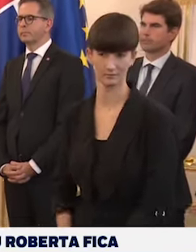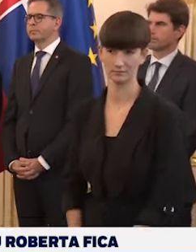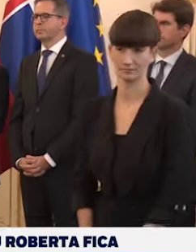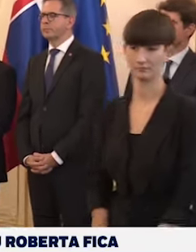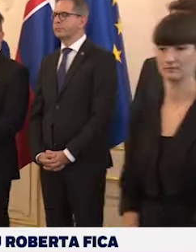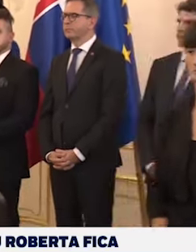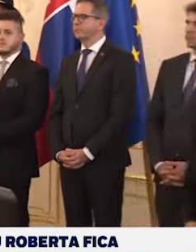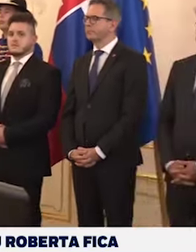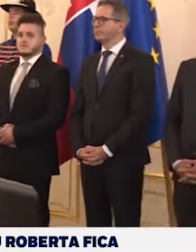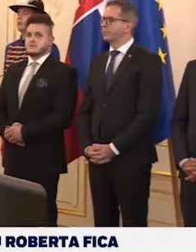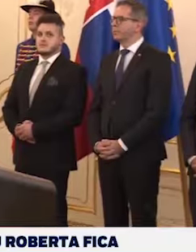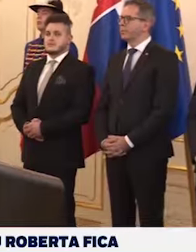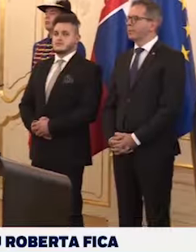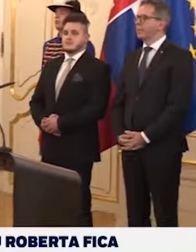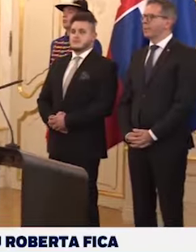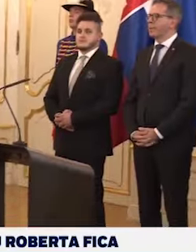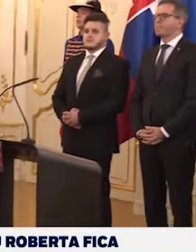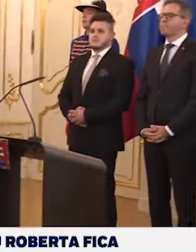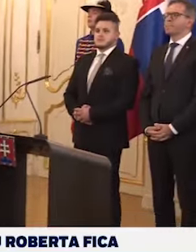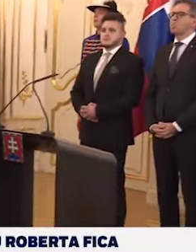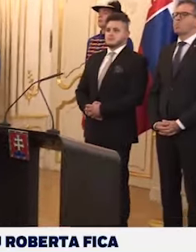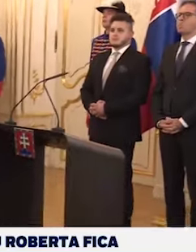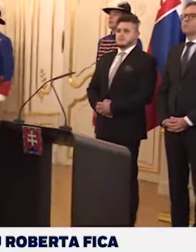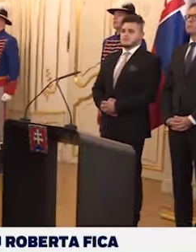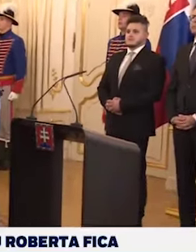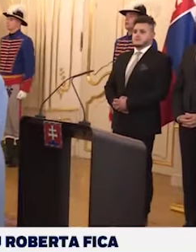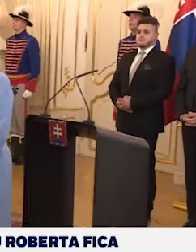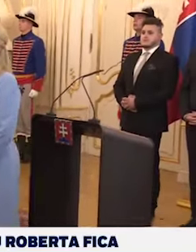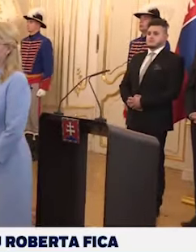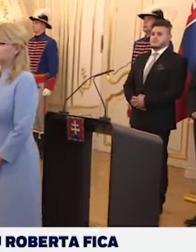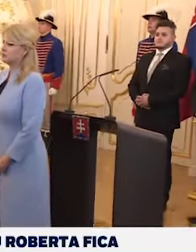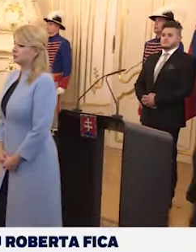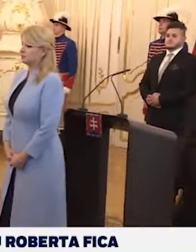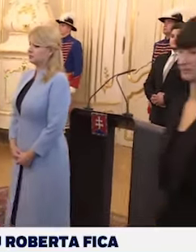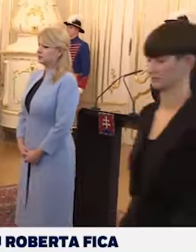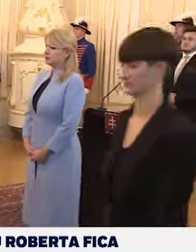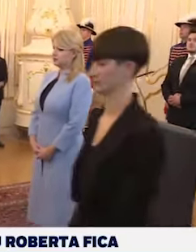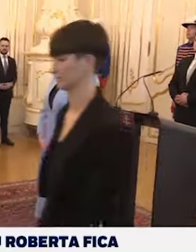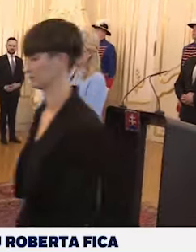Ďakujem pani prezidentke za príhovor a teraz nasleduje príhovor predsedu vlády Slovenskej republiky.